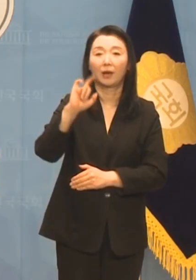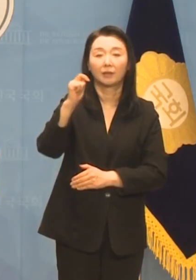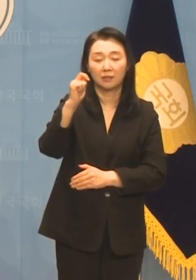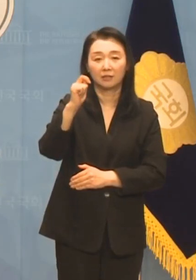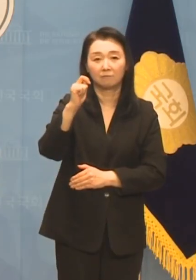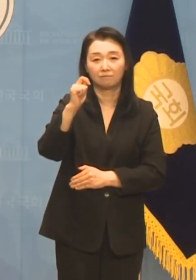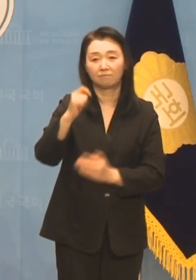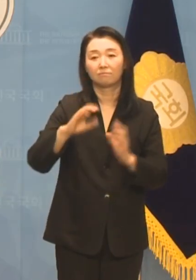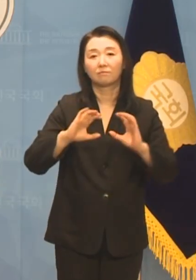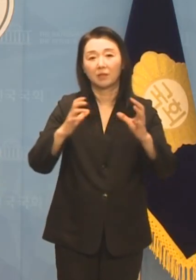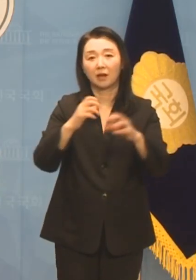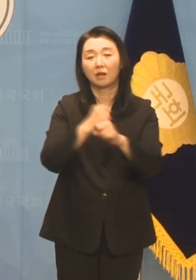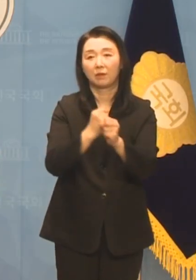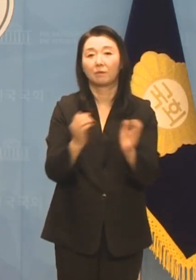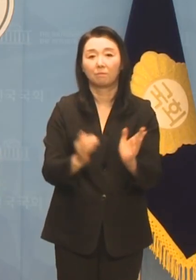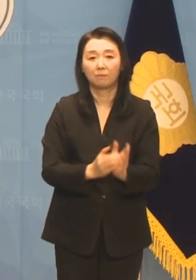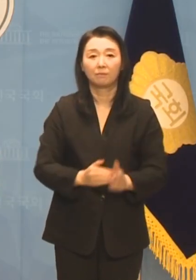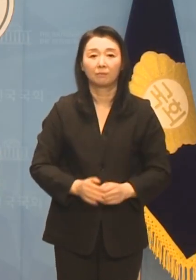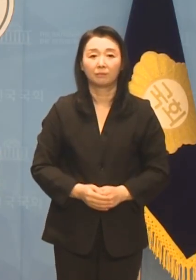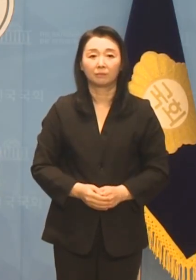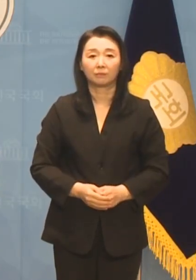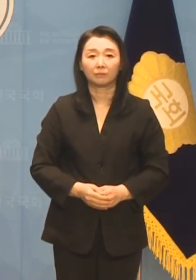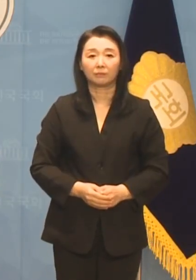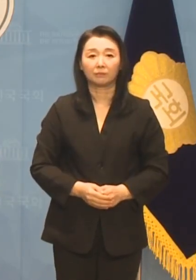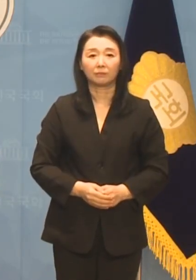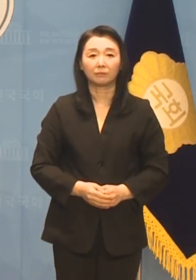강국의 기틀을 만들었던 것입니다.